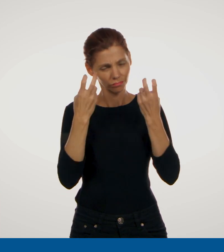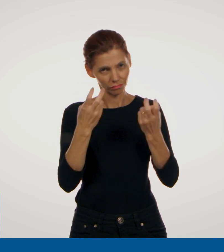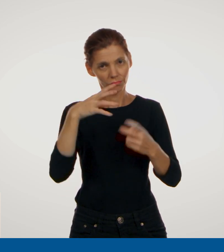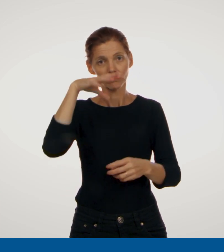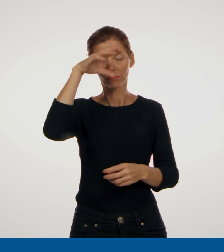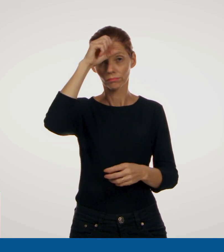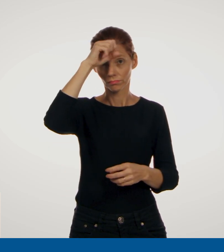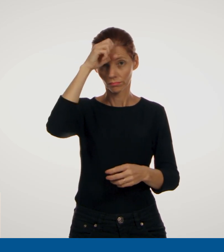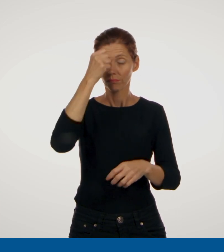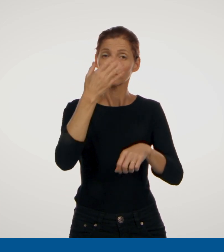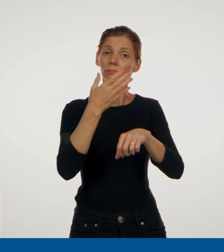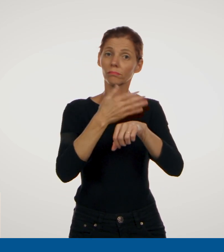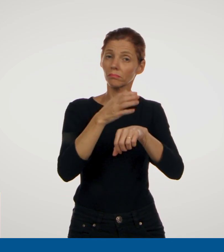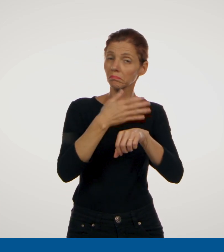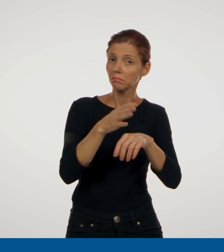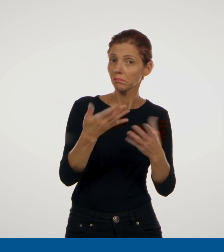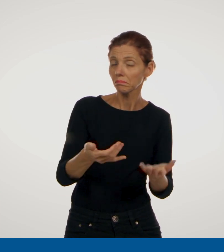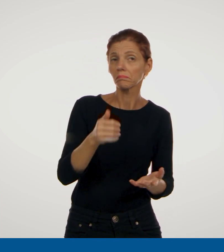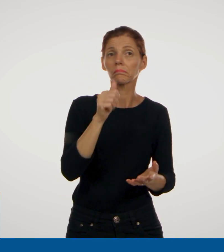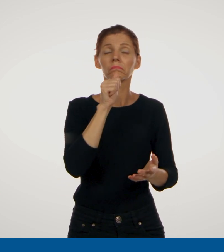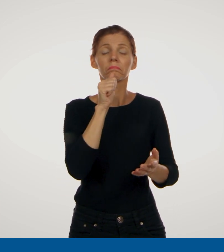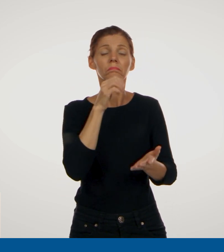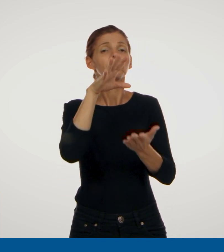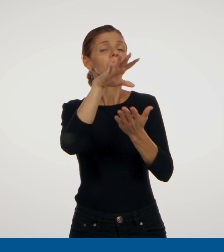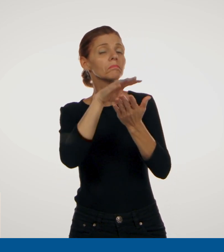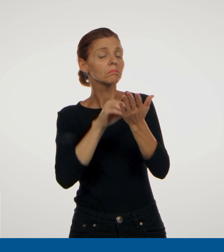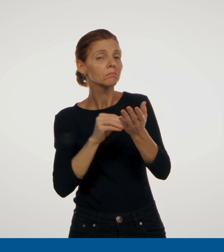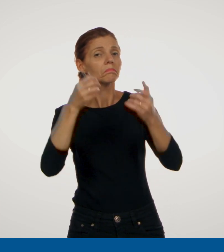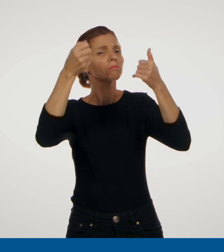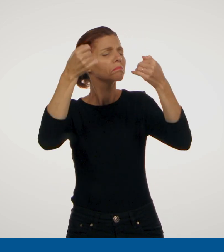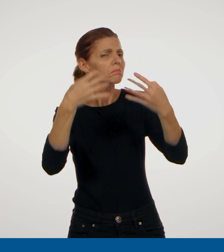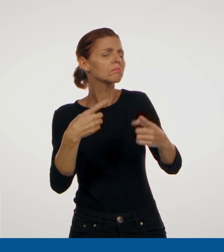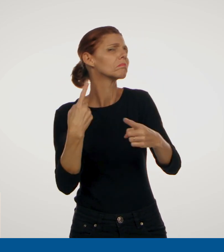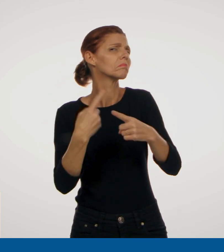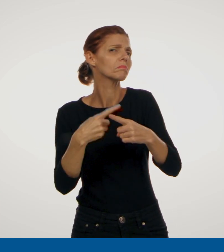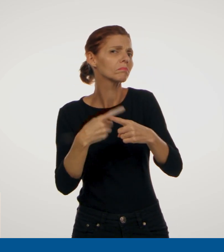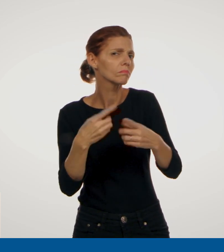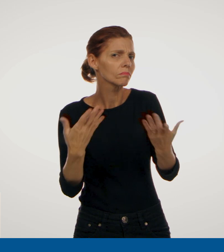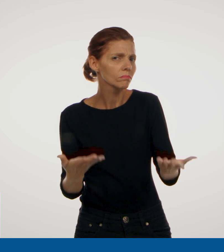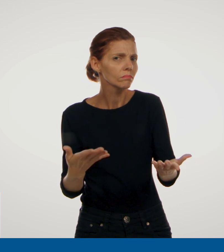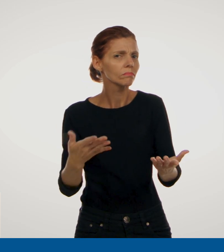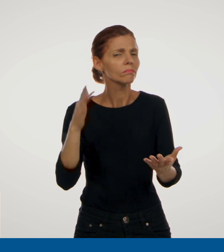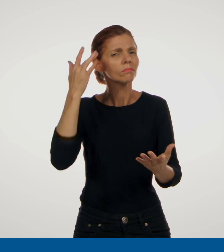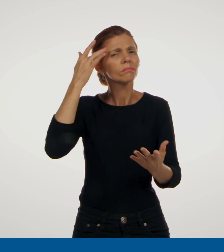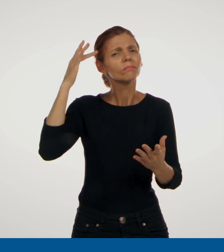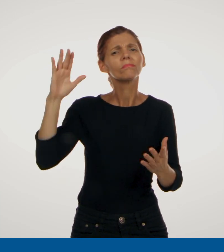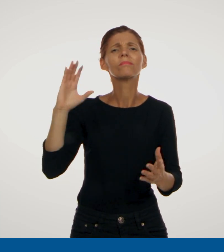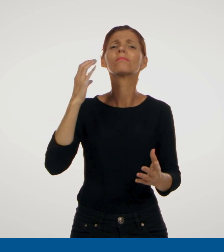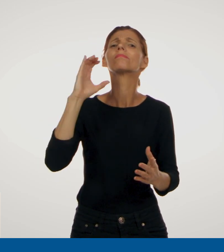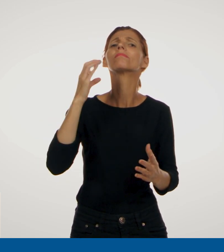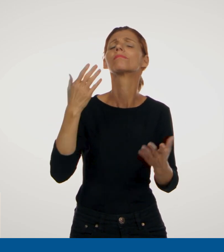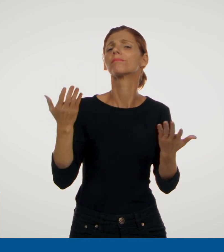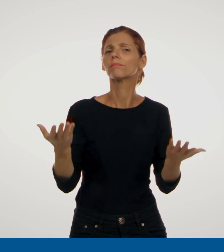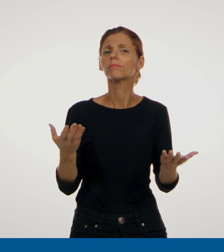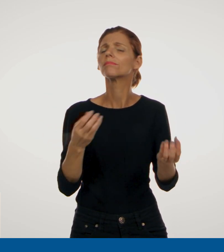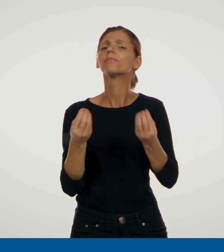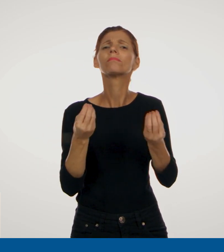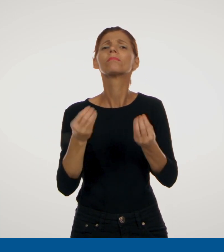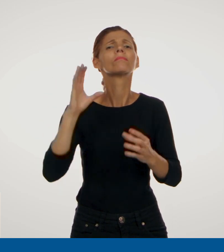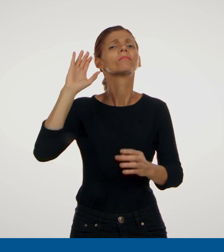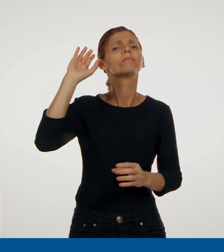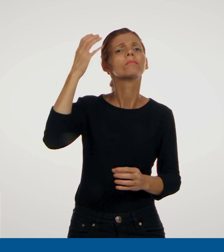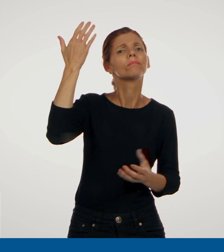pela prática, pela vida social, pelas explicações do porquê das coisas e pelas teorias científicas. Mas como